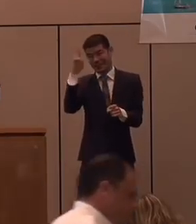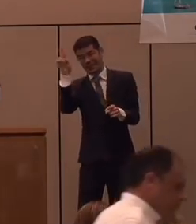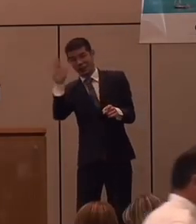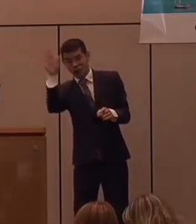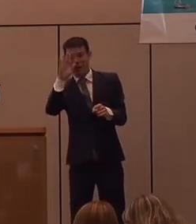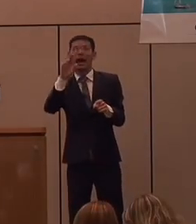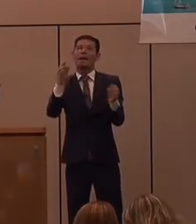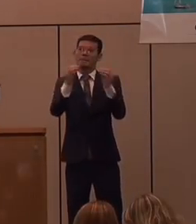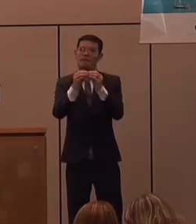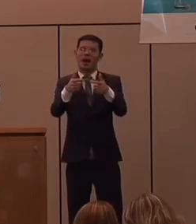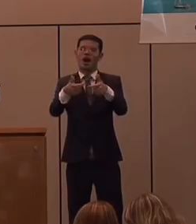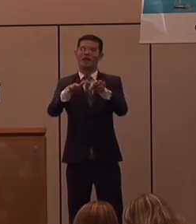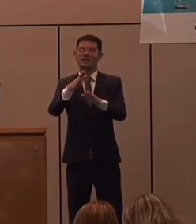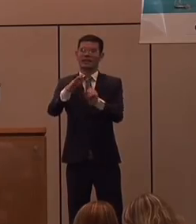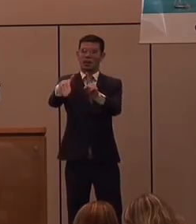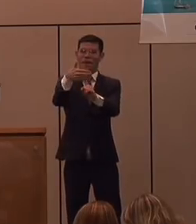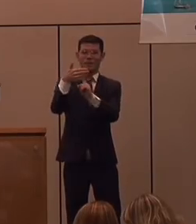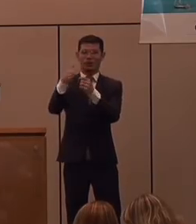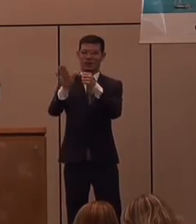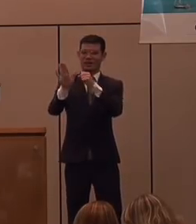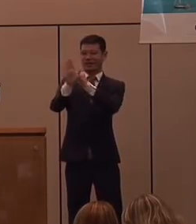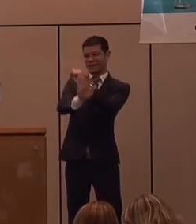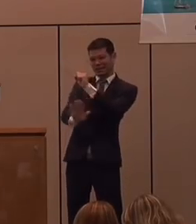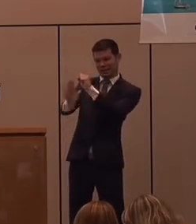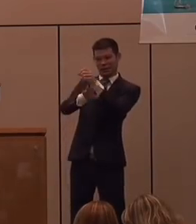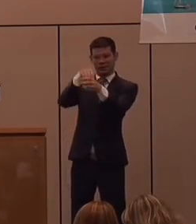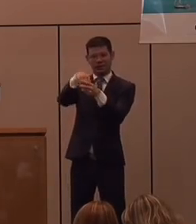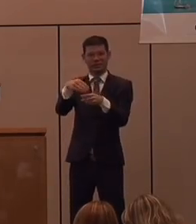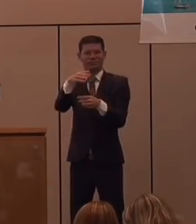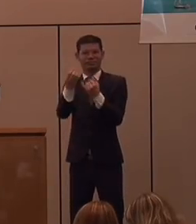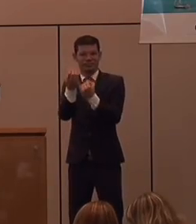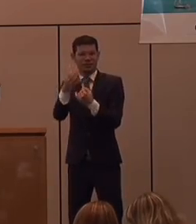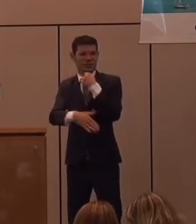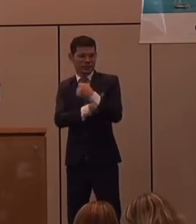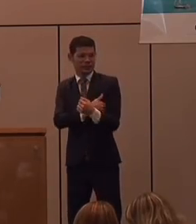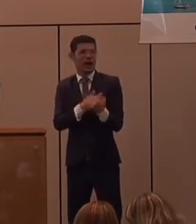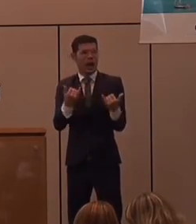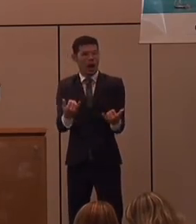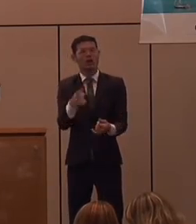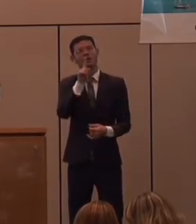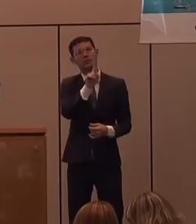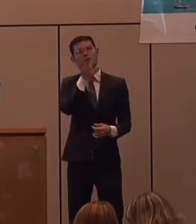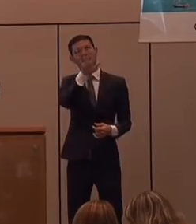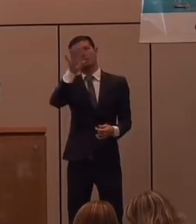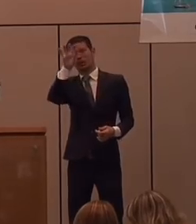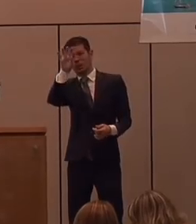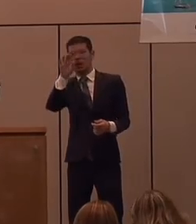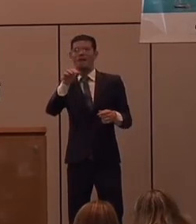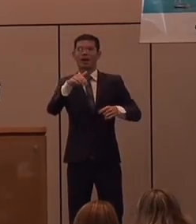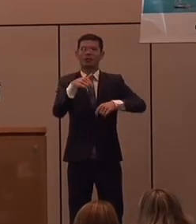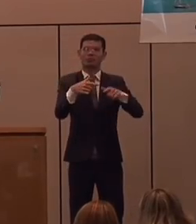turismo acabamos de lanzar hace 15 días o 10 días 159 cuadrantes turísticos seguros